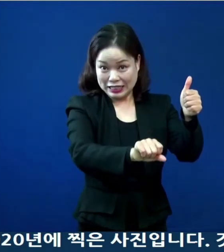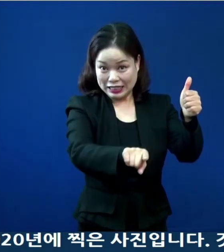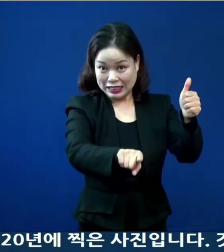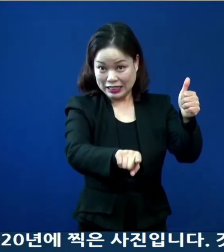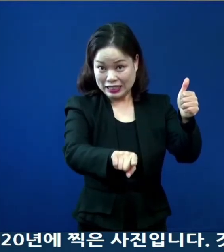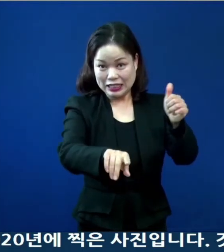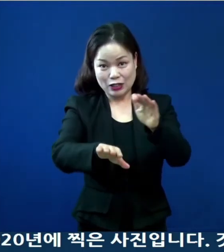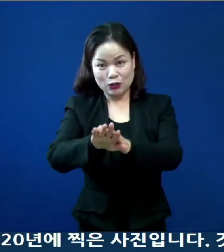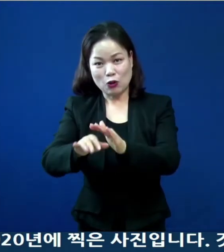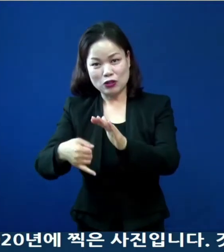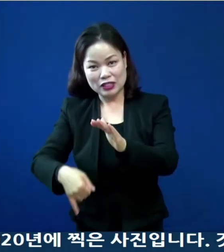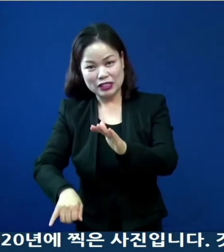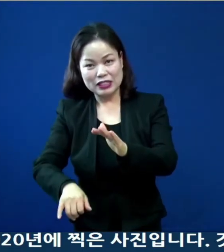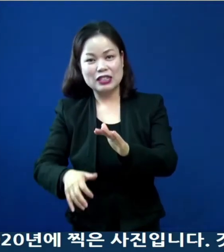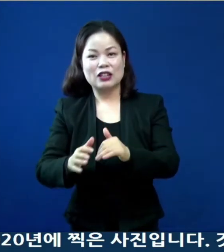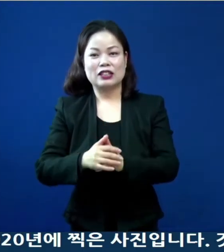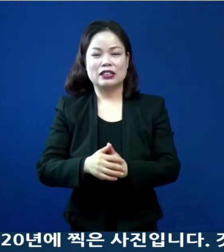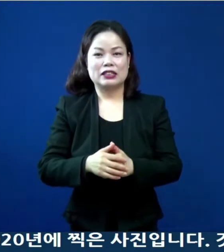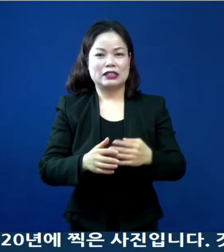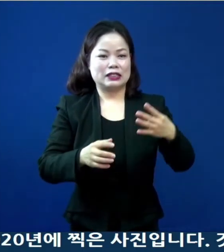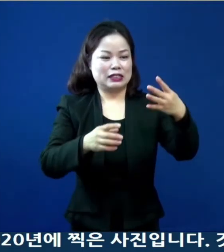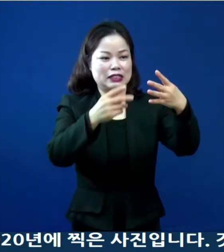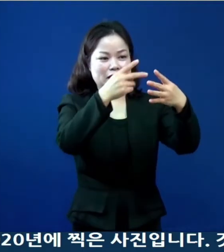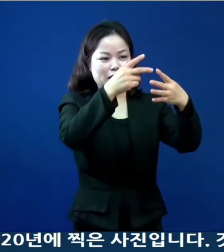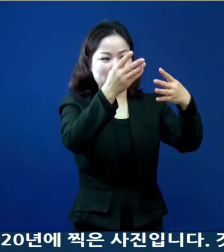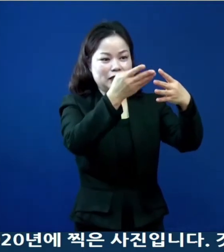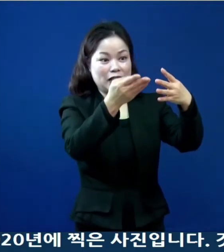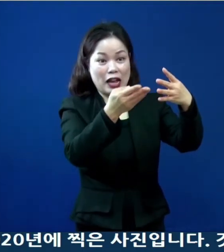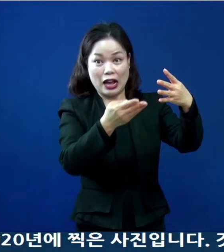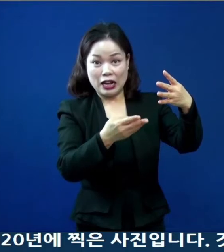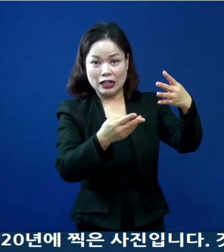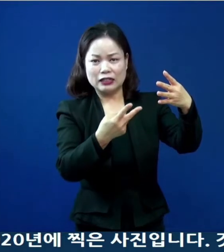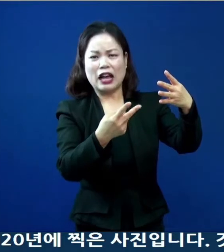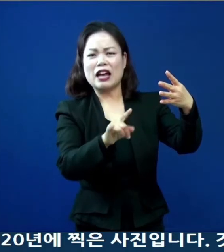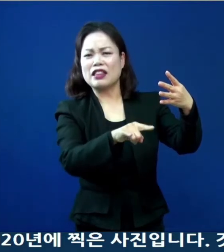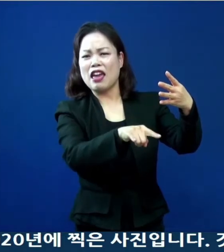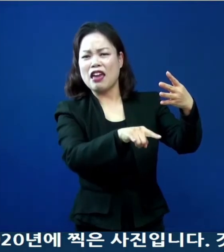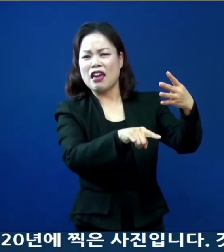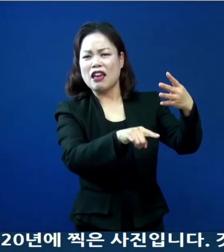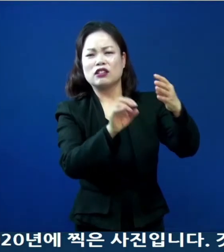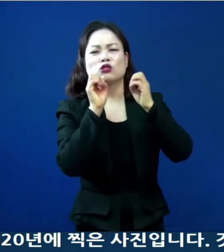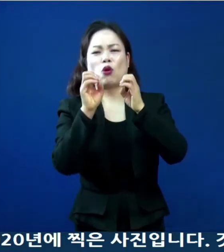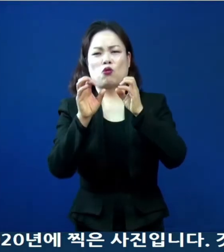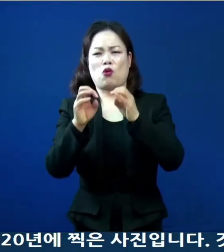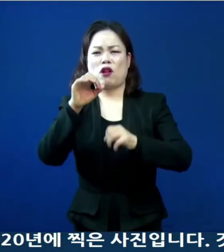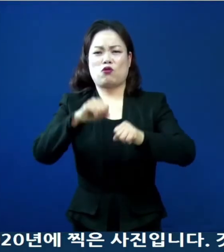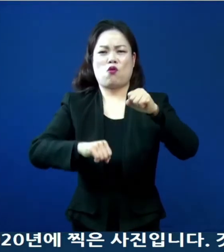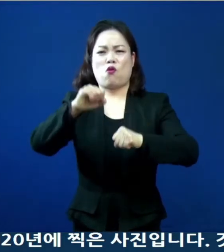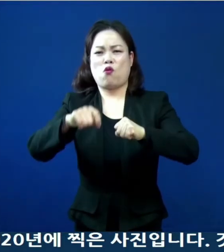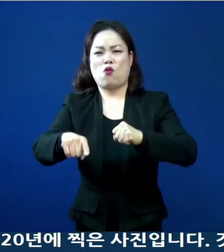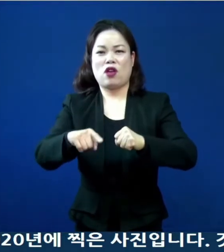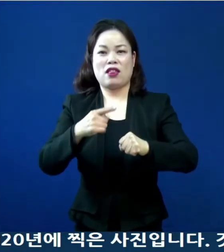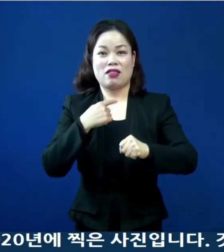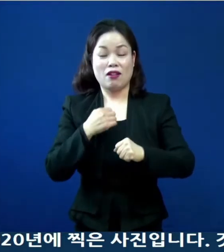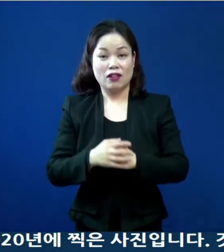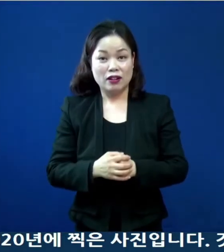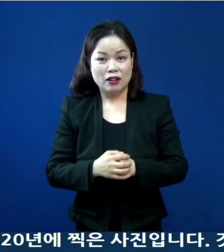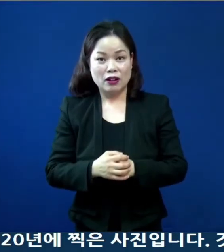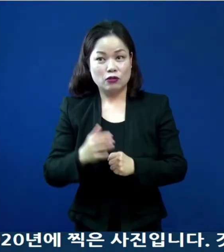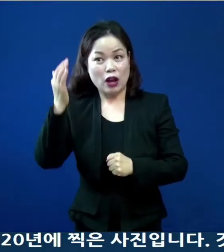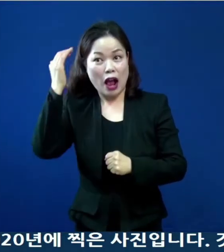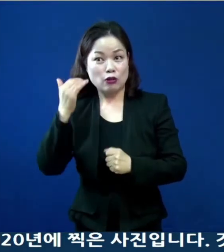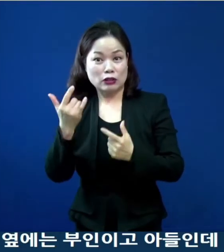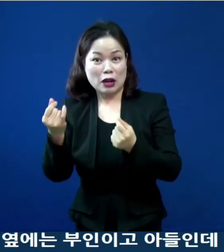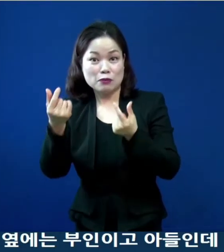꼬마는 손자고요. 4대 동안 우리나라에서 선교를 하셨기 때문에 저런 모습이었. 그러니까 동질화를